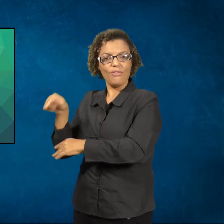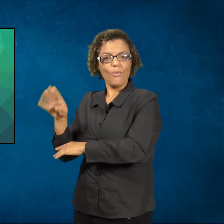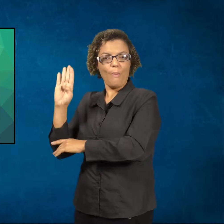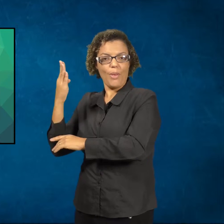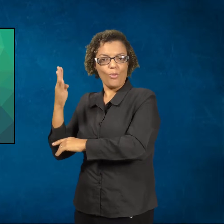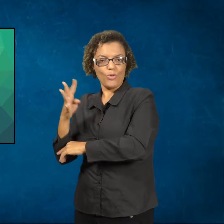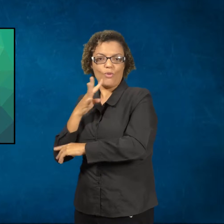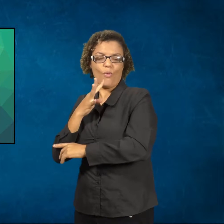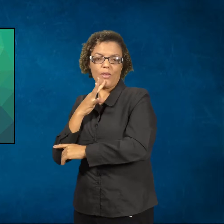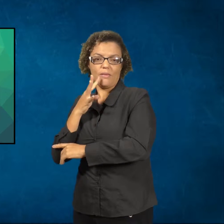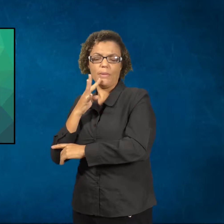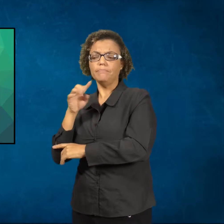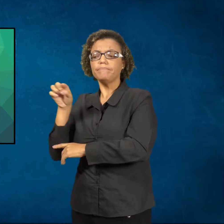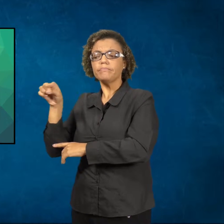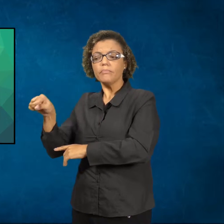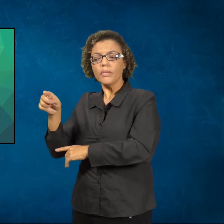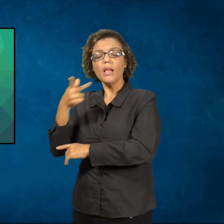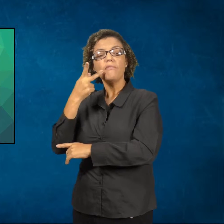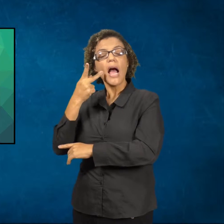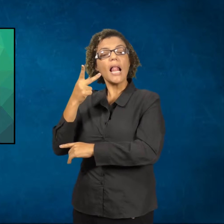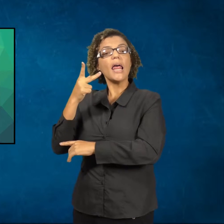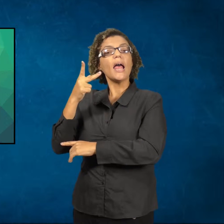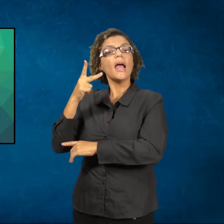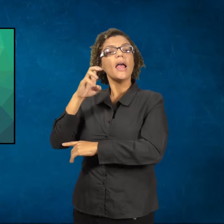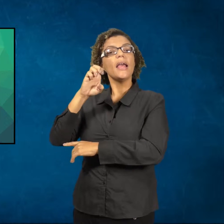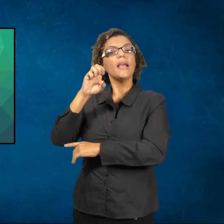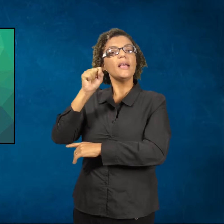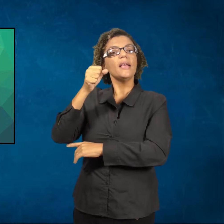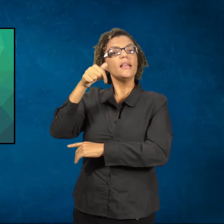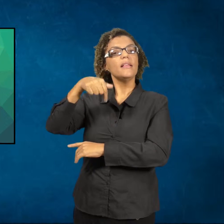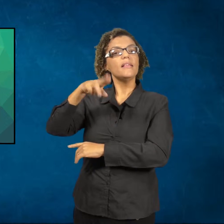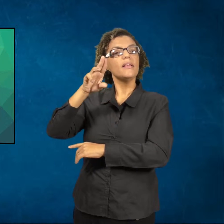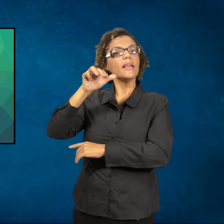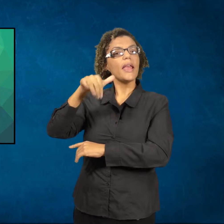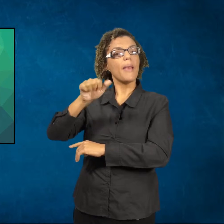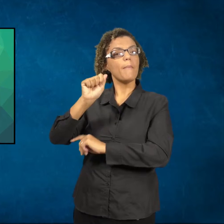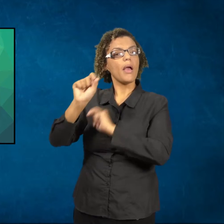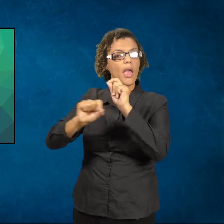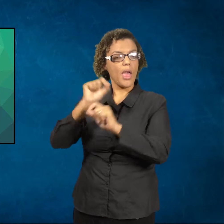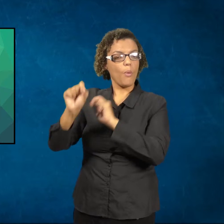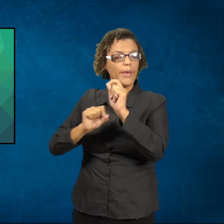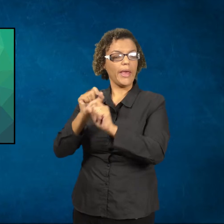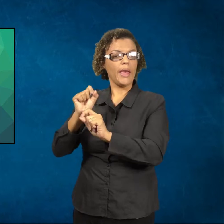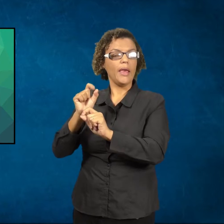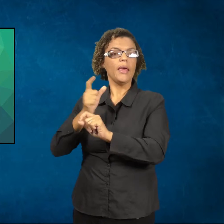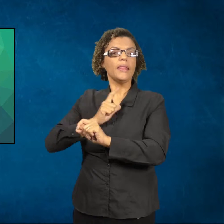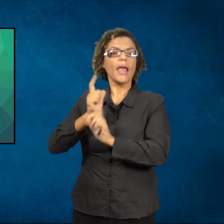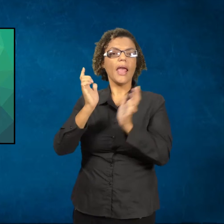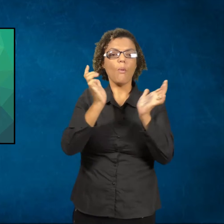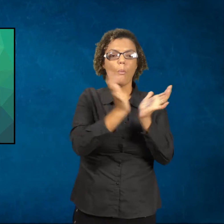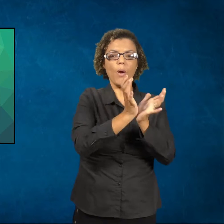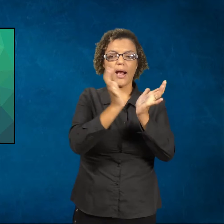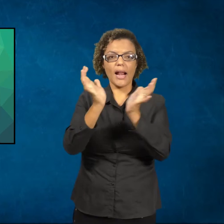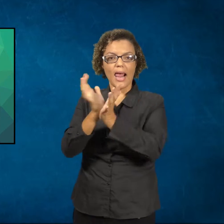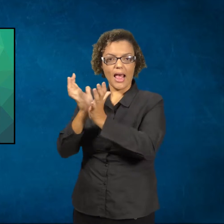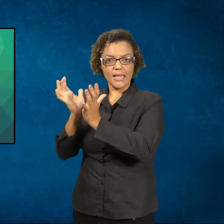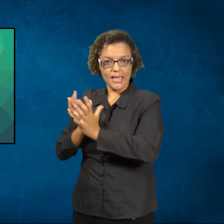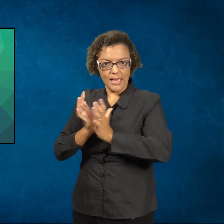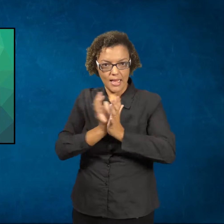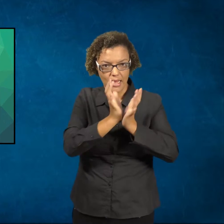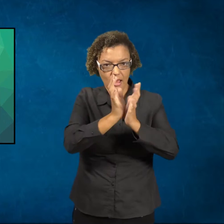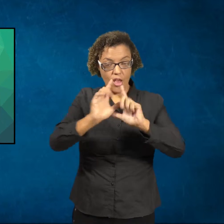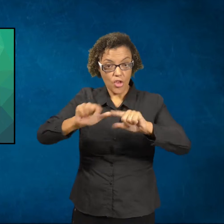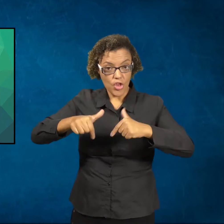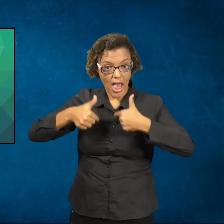é aquilo que se repete ao longo de uma determinada classe de ações. Ou seja, dentro de